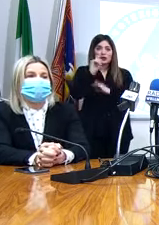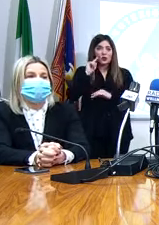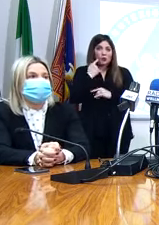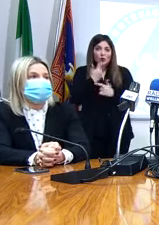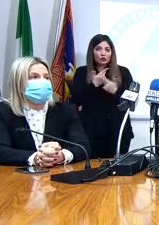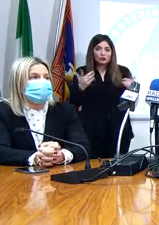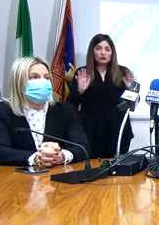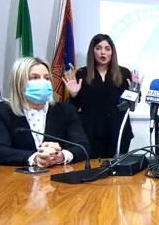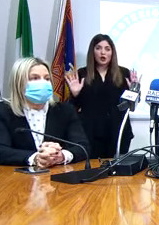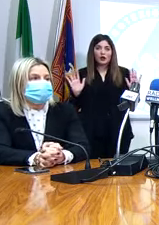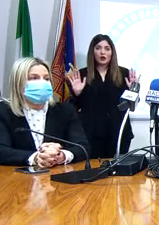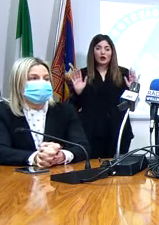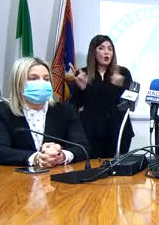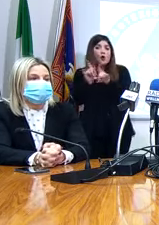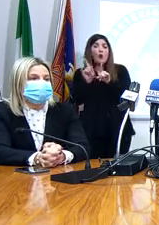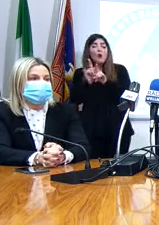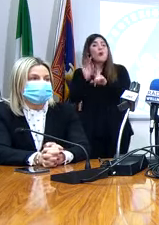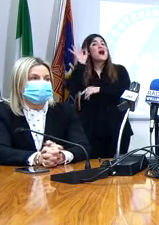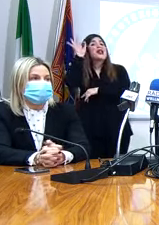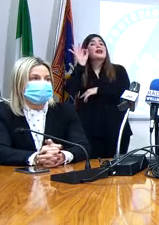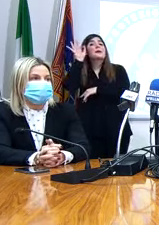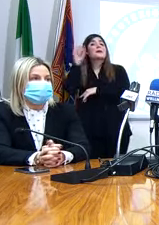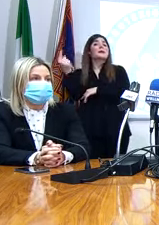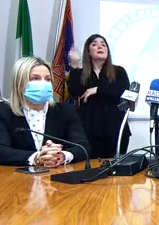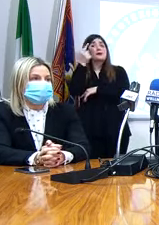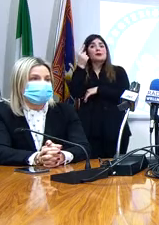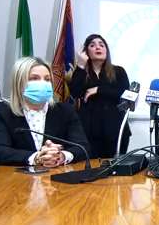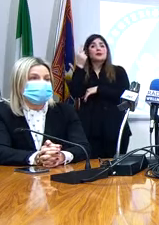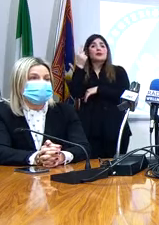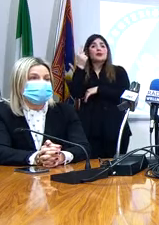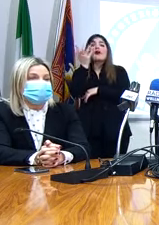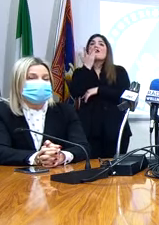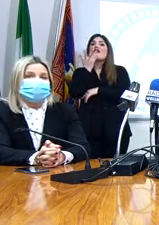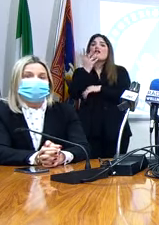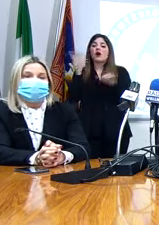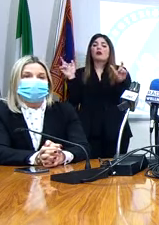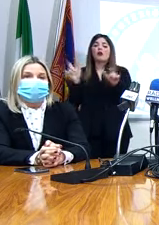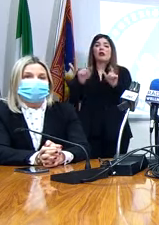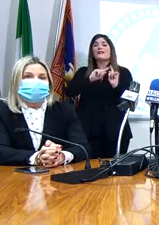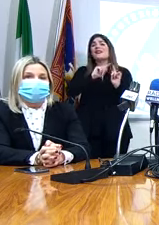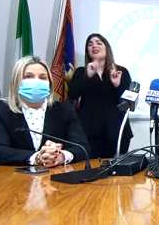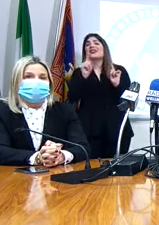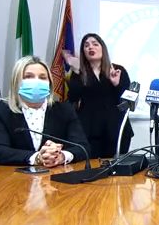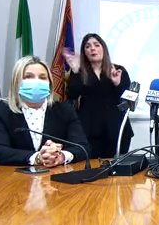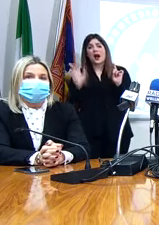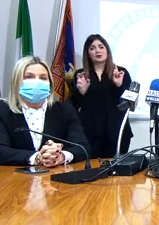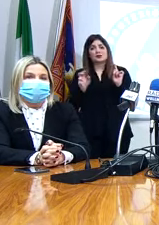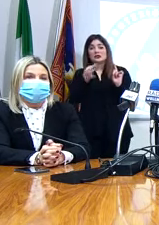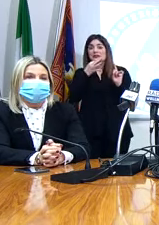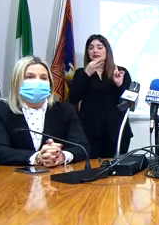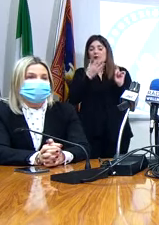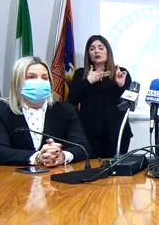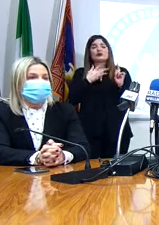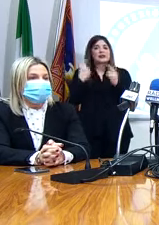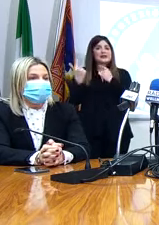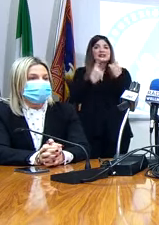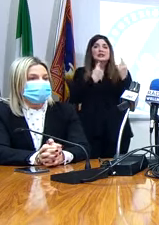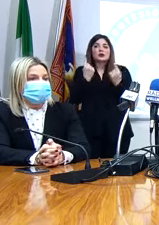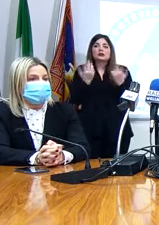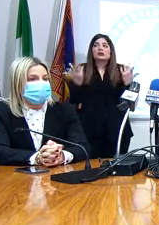Idem la Gran Bretagna, che addirittura parla di arrivare fino a marzo, e quindi ci sono degli aspetti inspiegabili. Io non so se dipenda